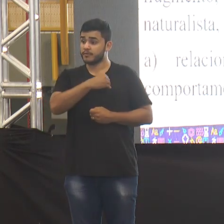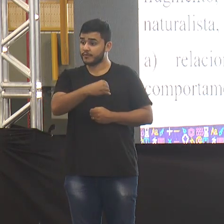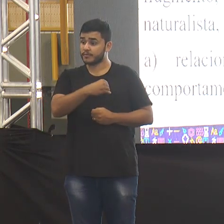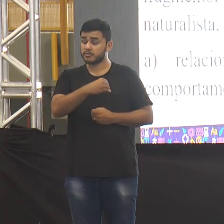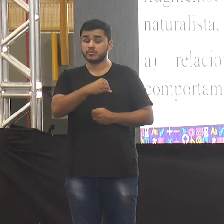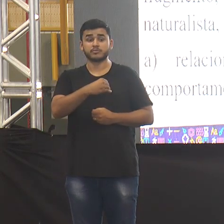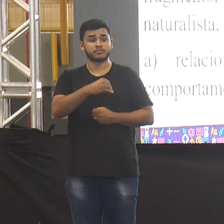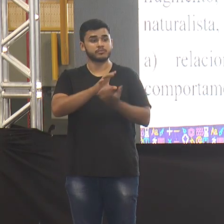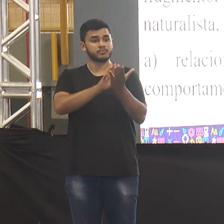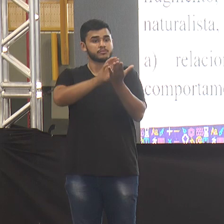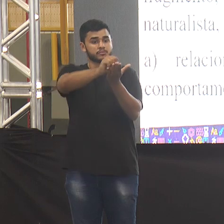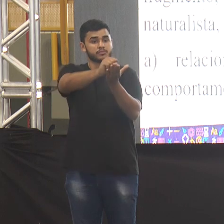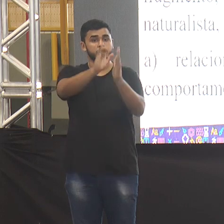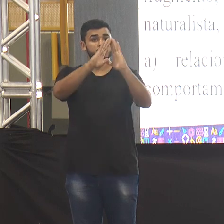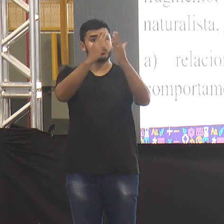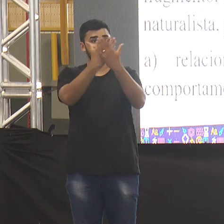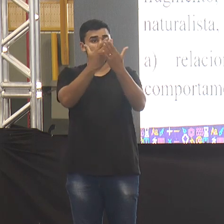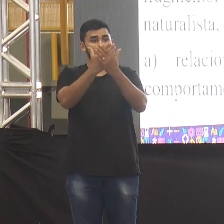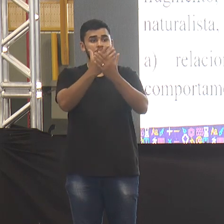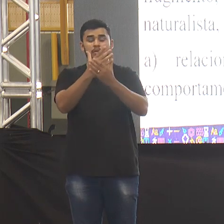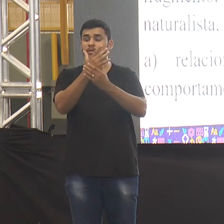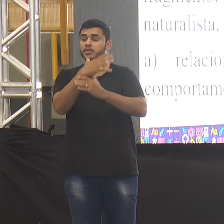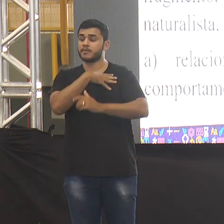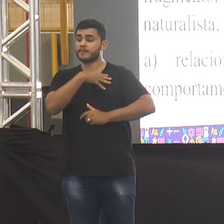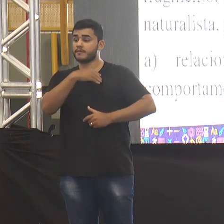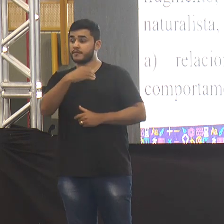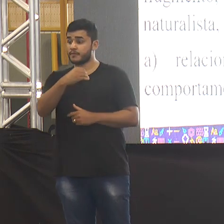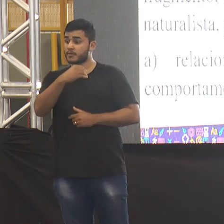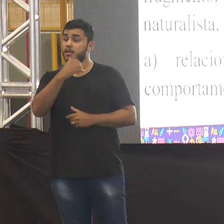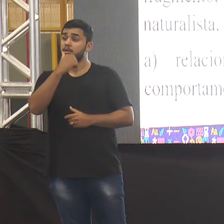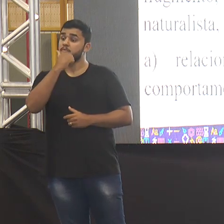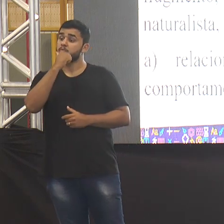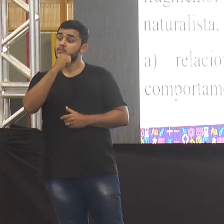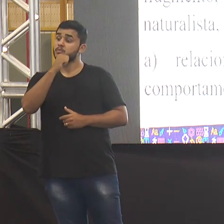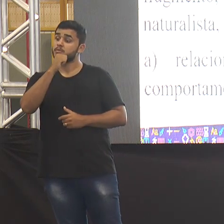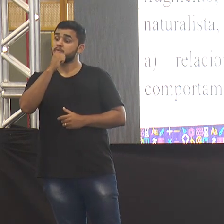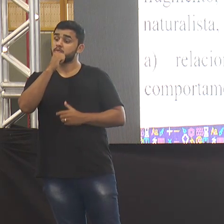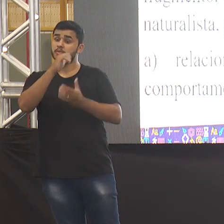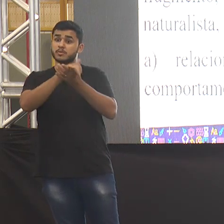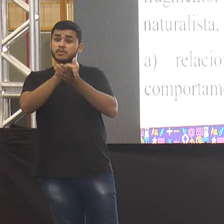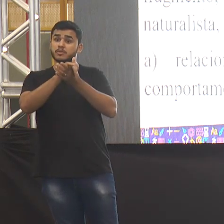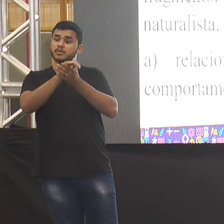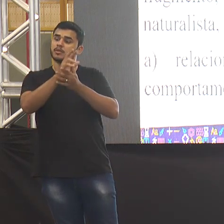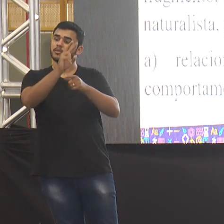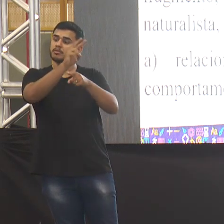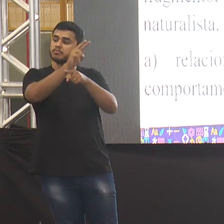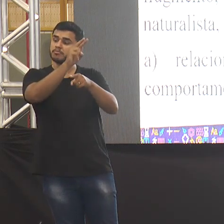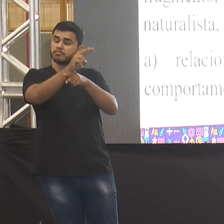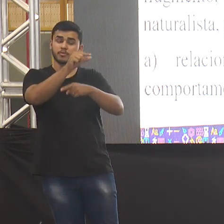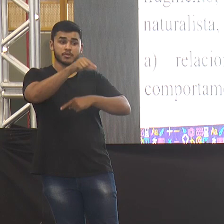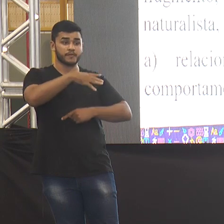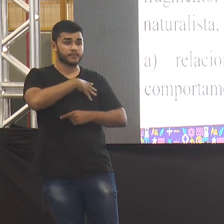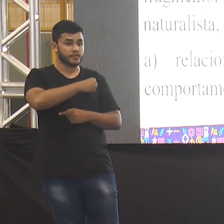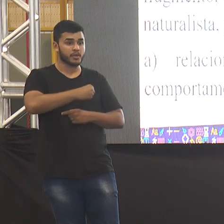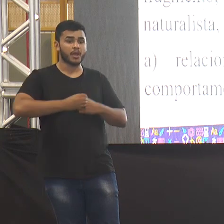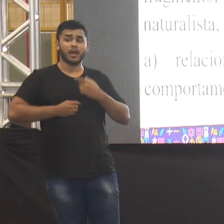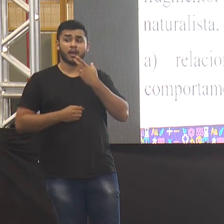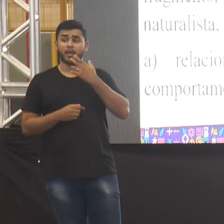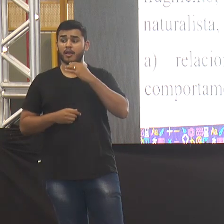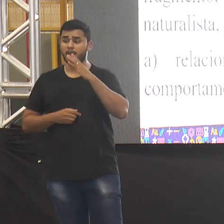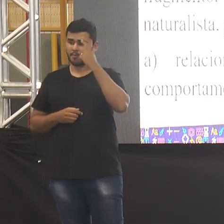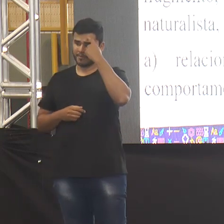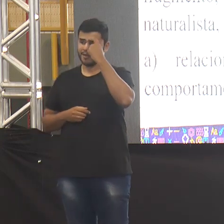colégio, e a Capitu ficou lá para cuidar do filho. Ele prefere inventar toda essa